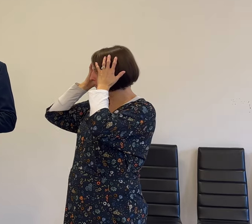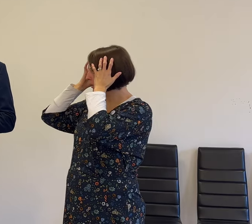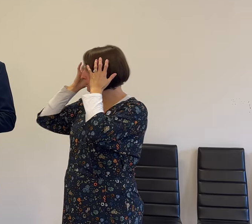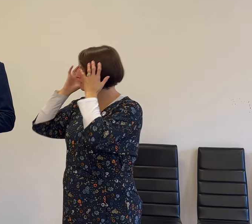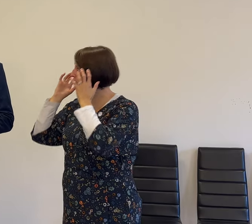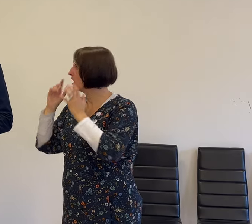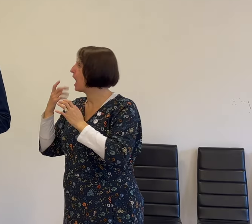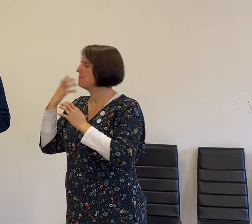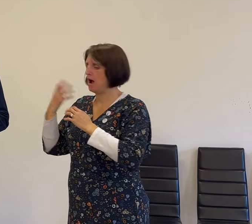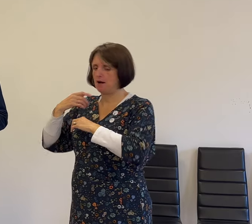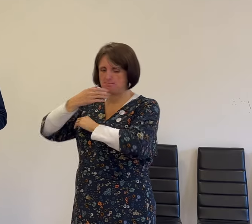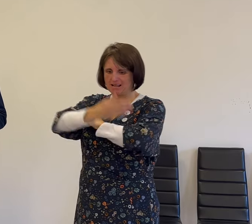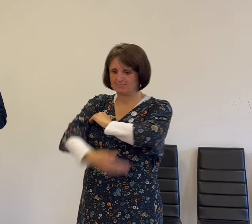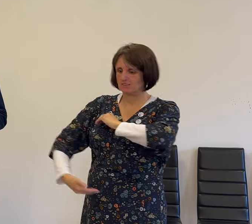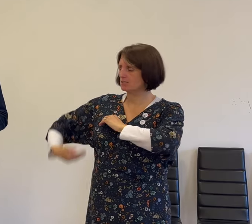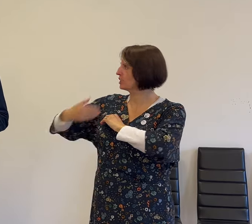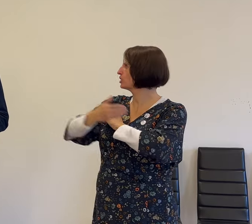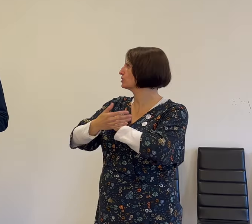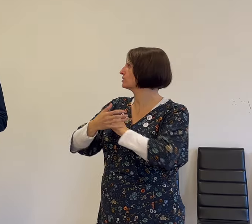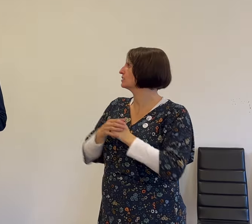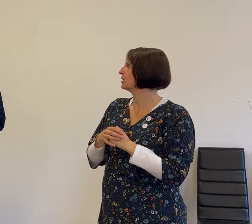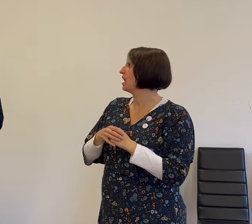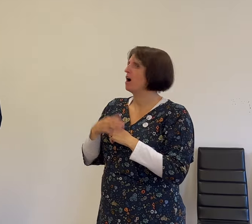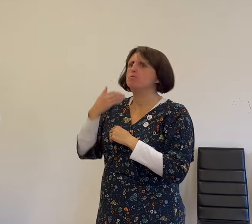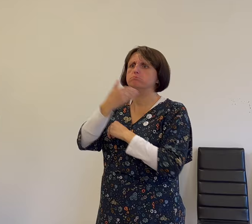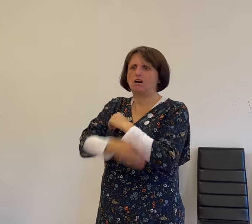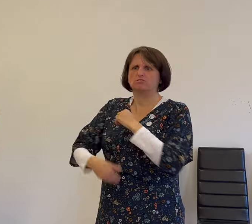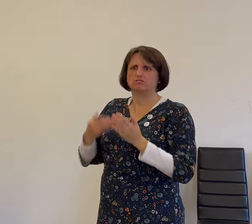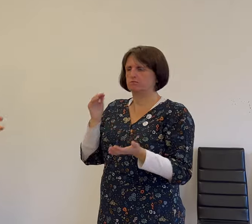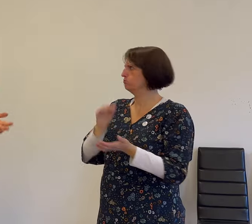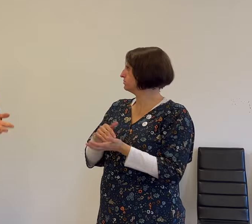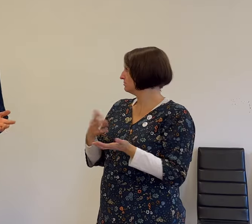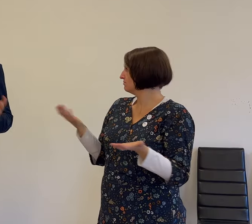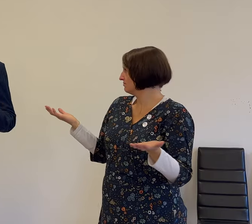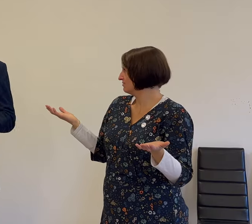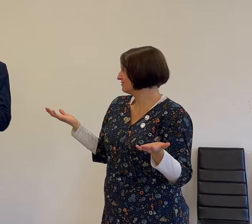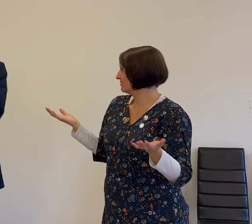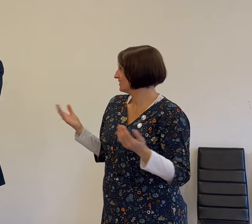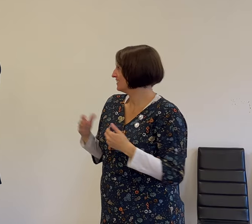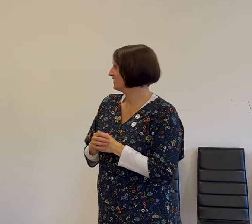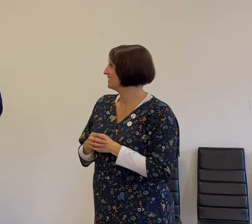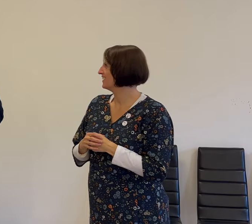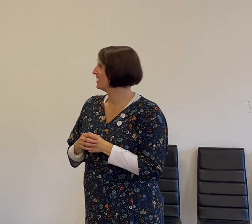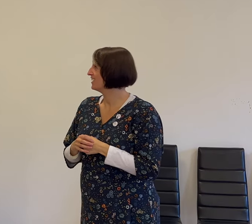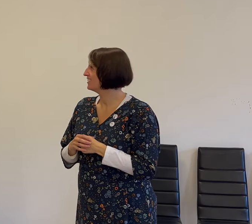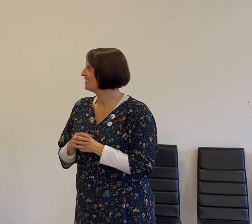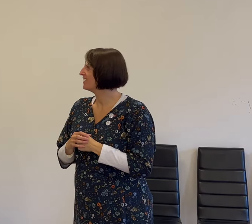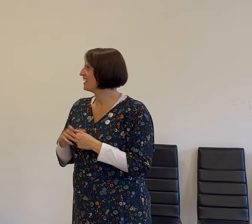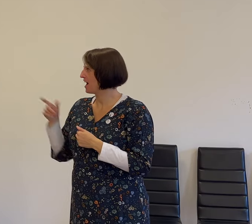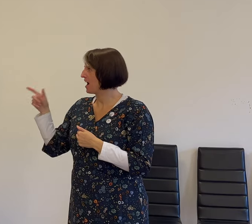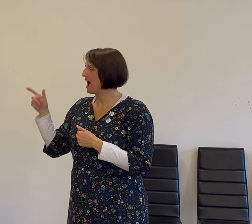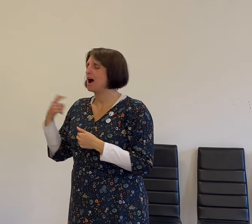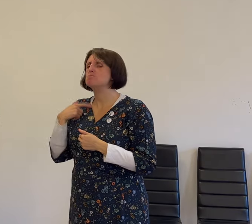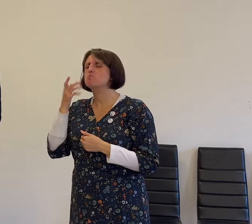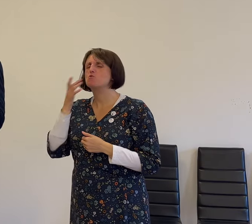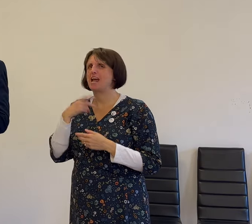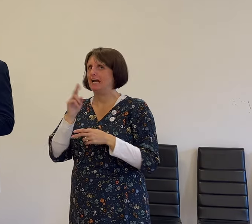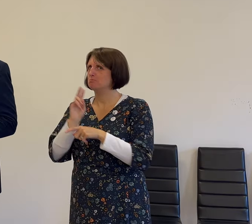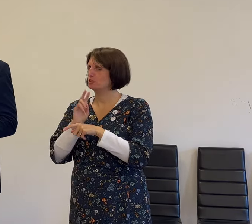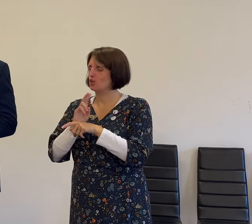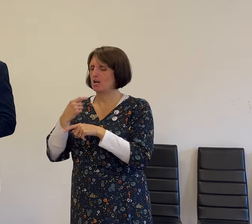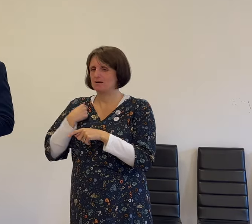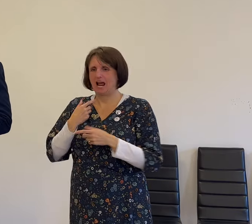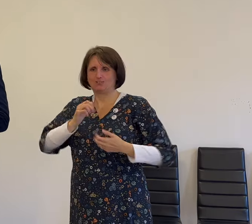šupinatého pancíře. Co je to pancíř? Já jsem upozorňoval Jitku, že to bude mít se mnou dneska trošku